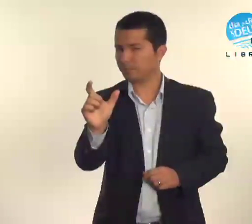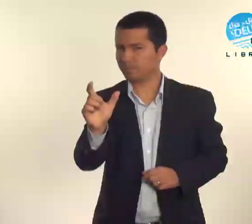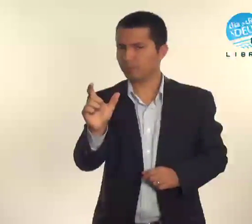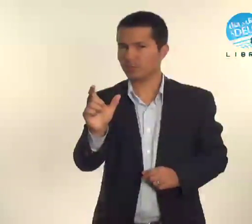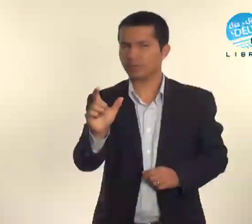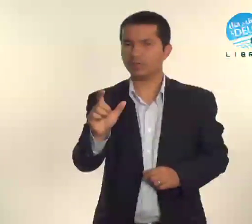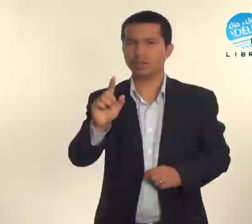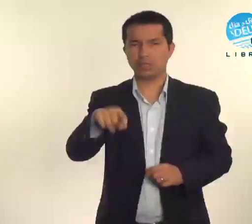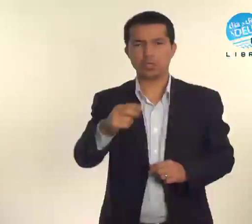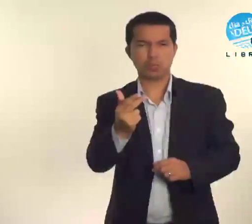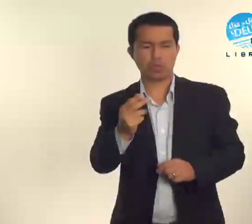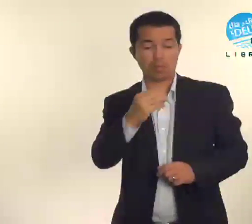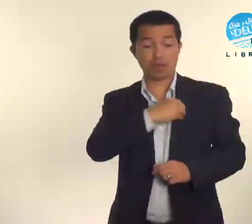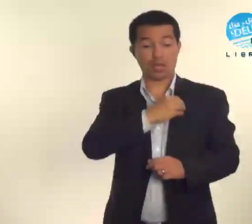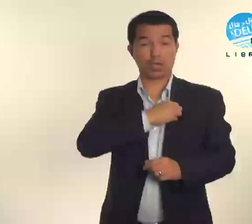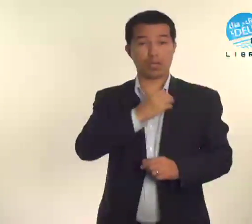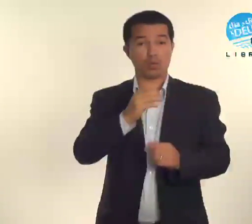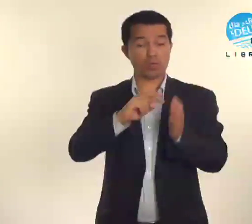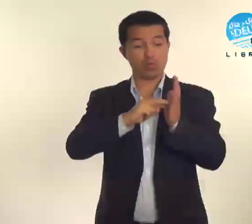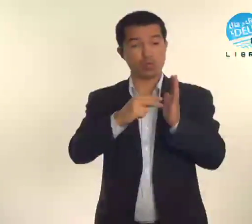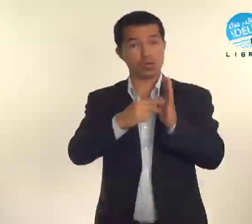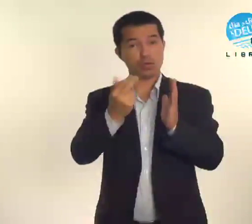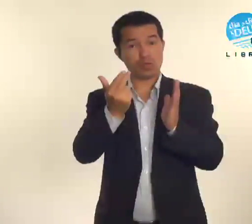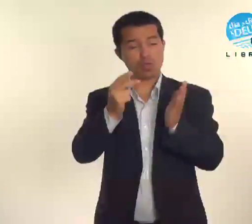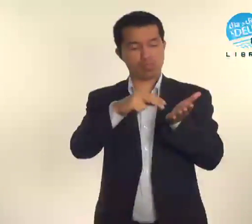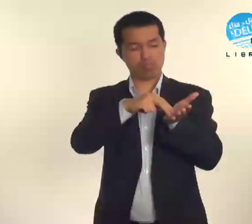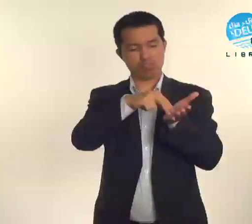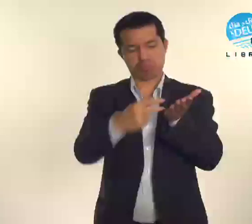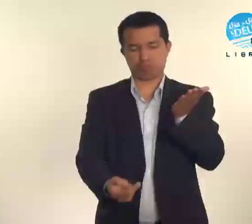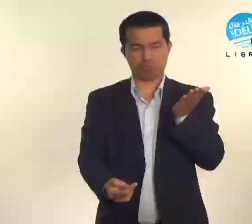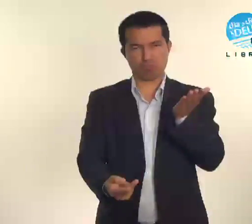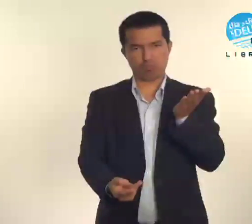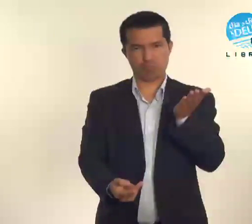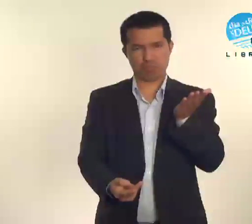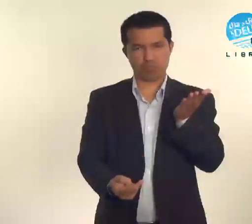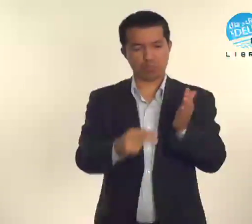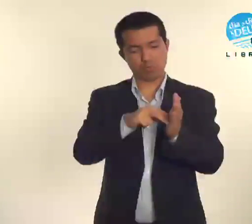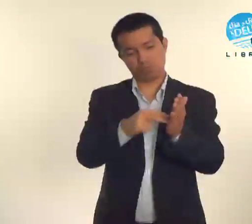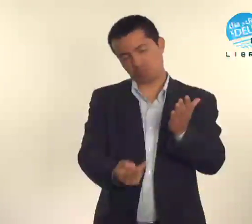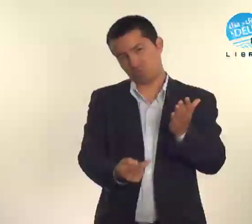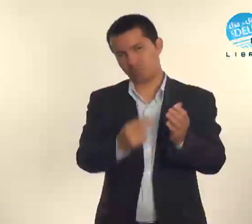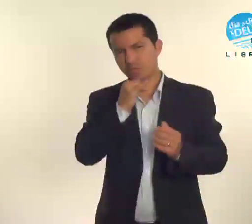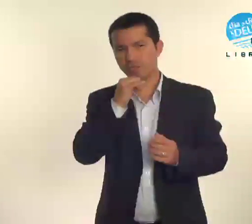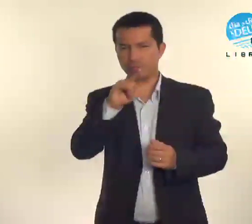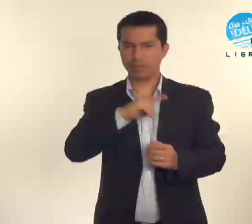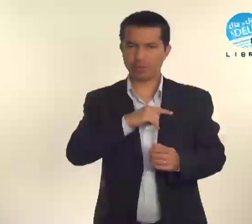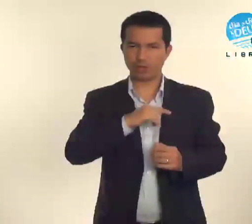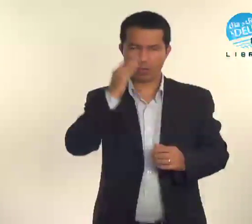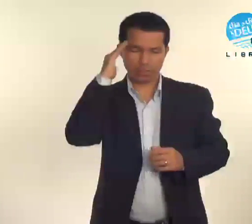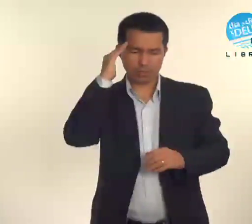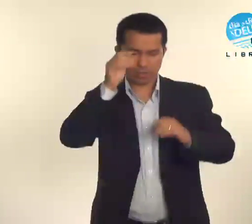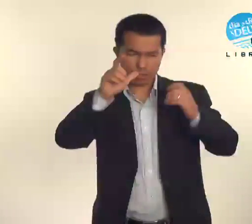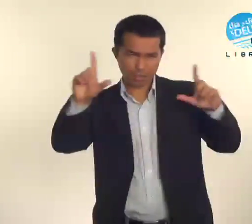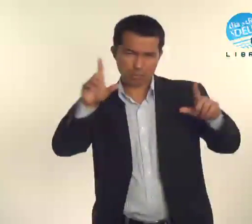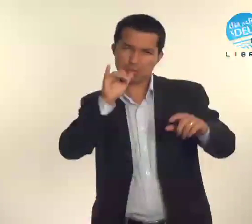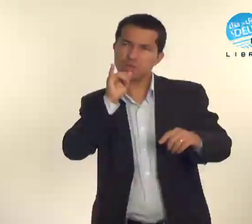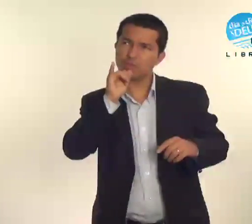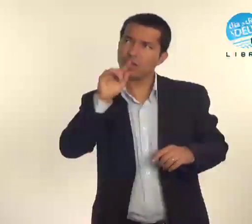O tipo de queda que nós podemos sofrer ao andar por um chão molhado. Está entendendo? Você está andando e de repente escorregou e